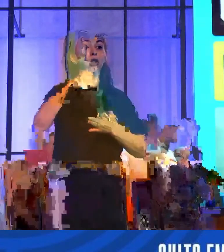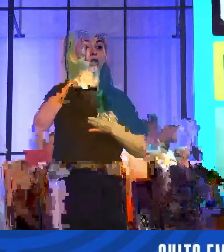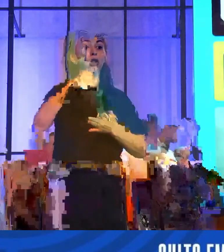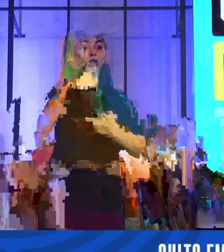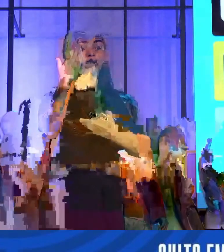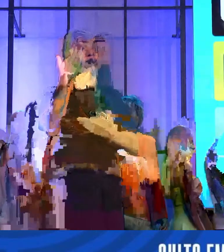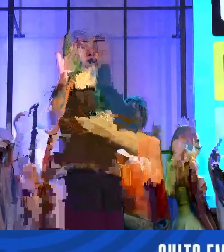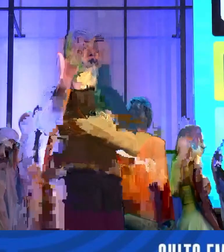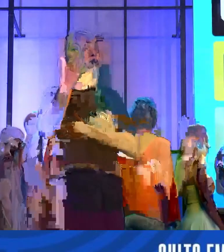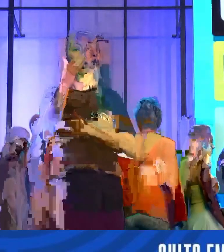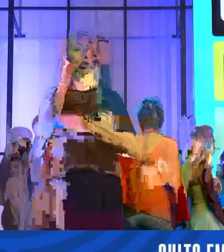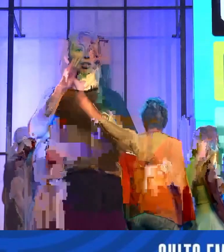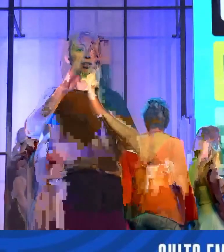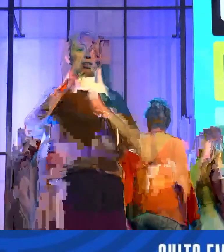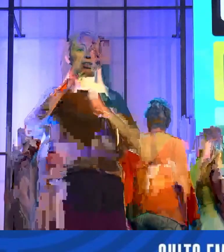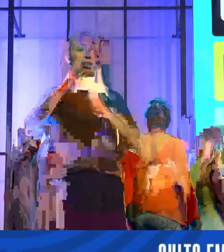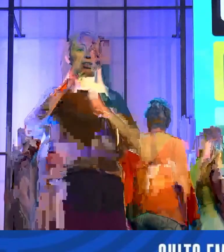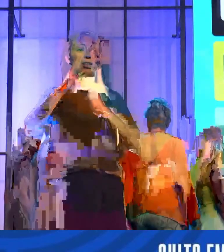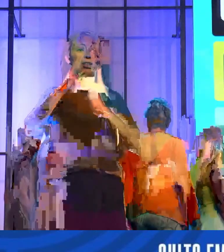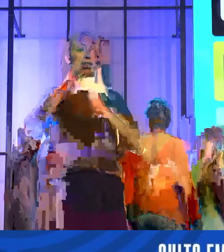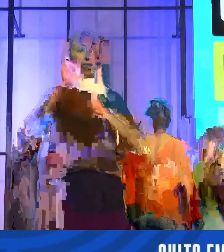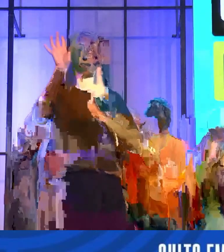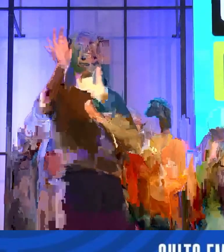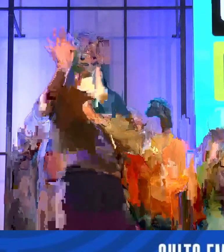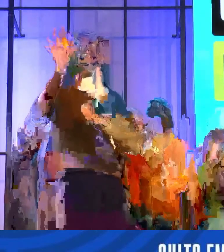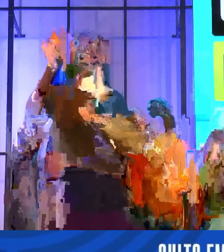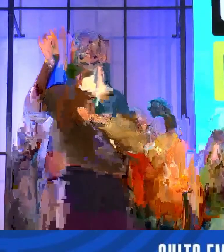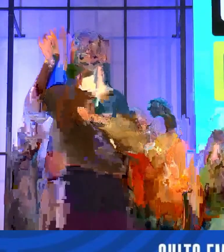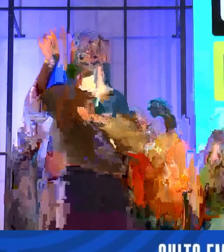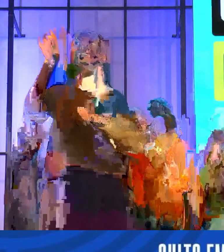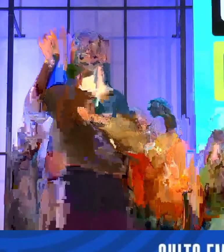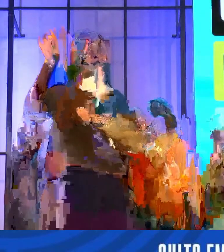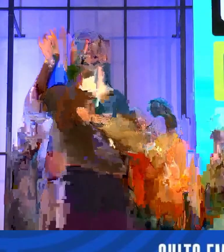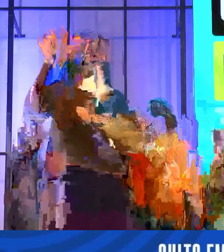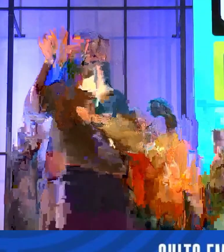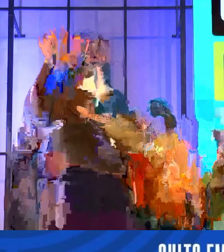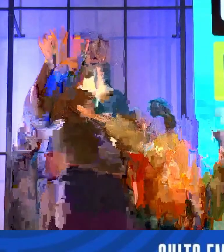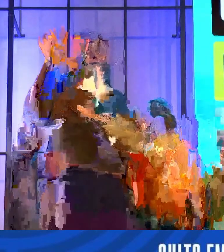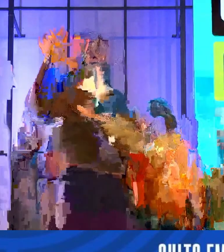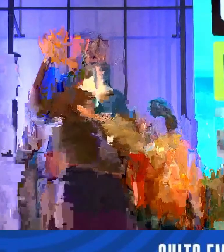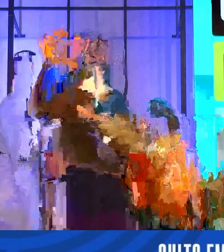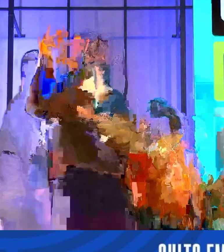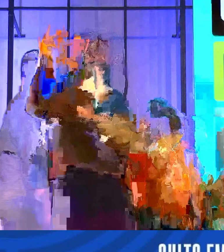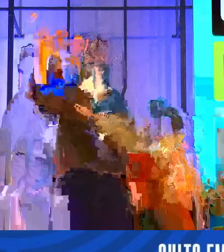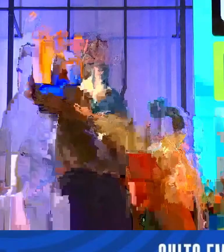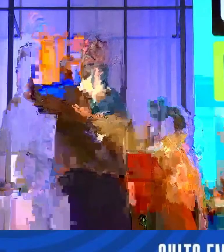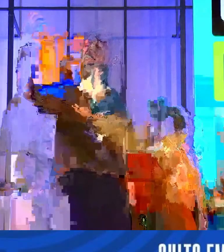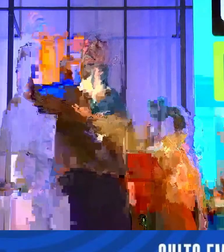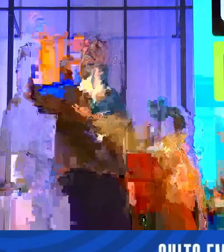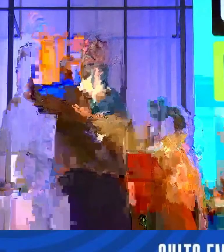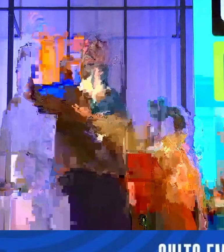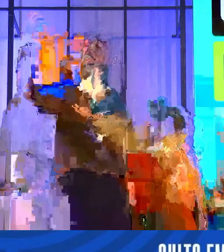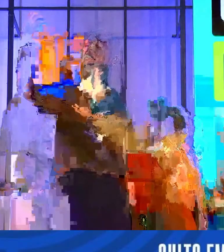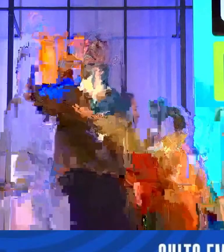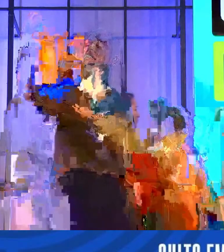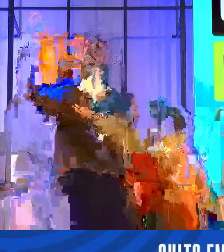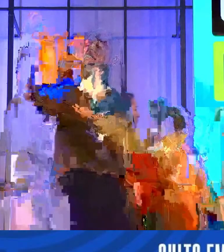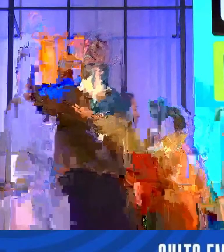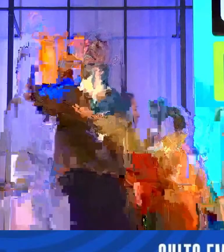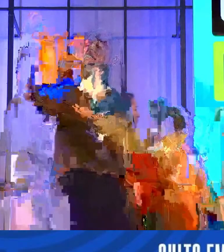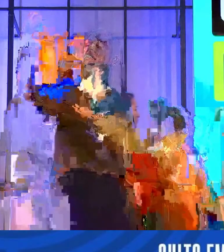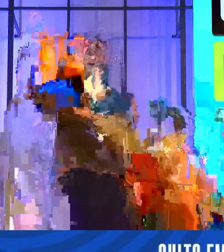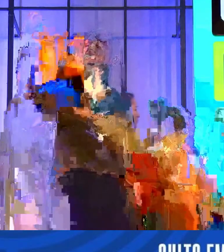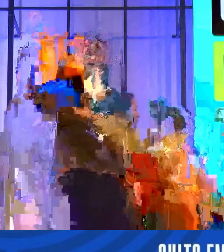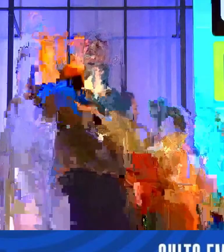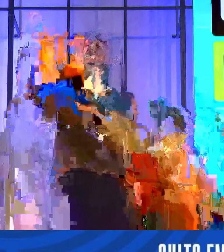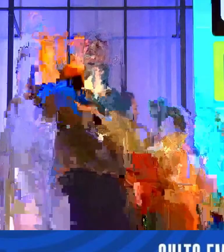nós reconhecemos que precisamos da tua graça, da tua sabedoria para criar os nossos filhos. Por isso eu quero